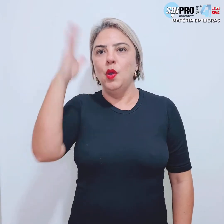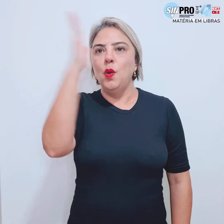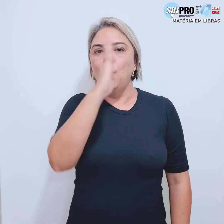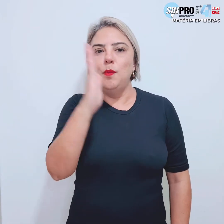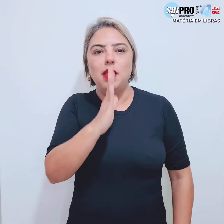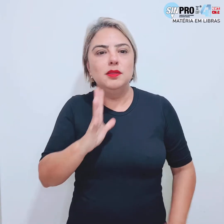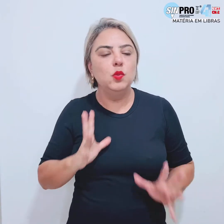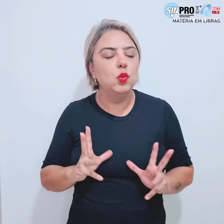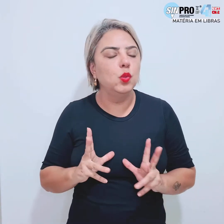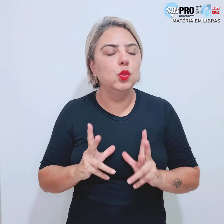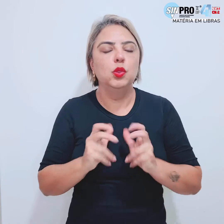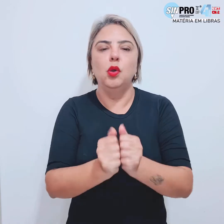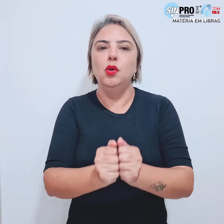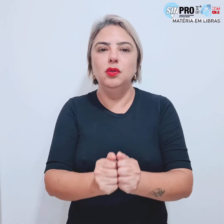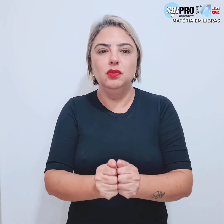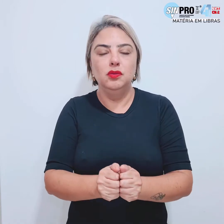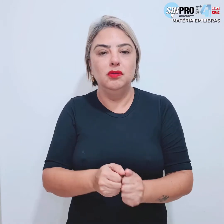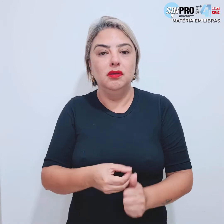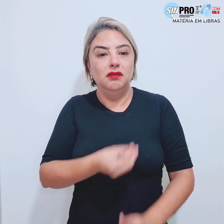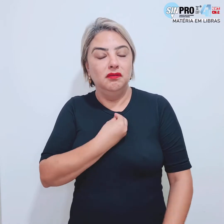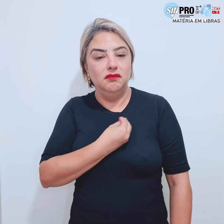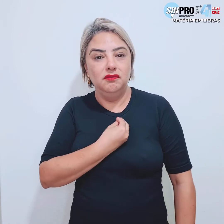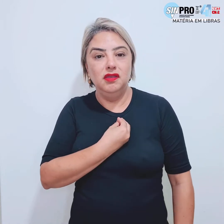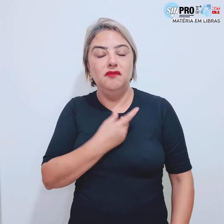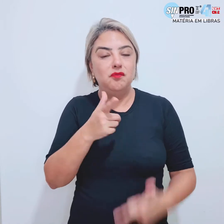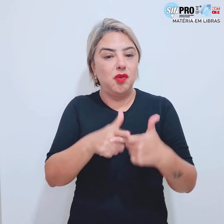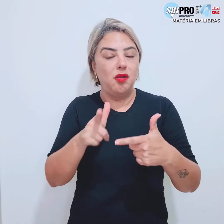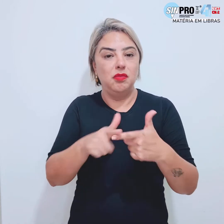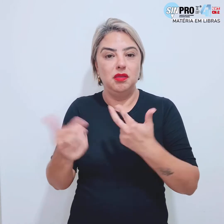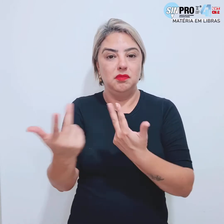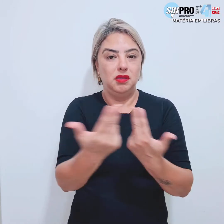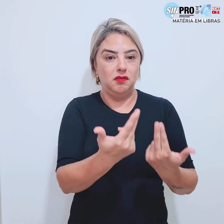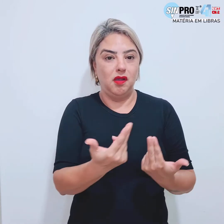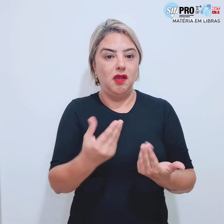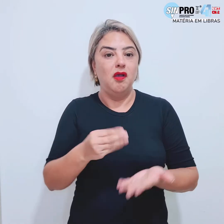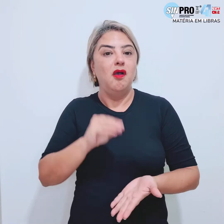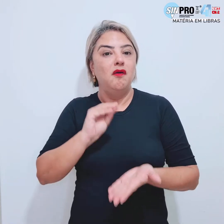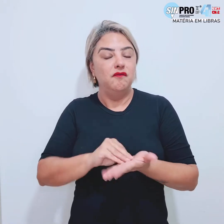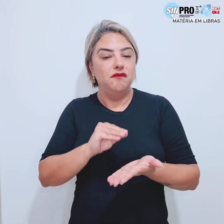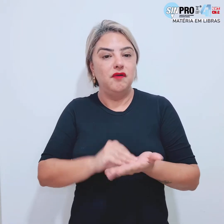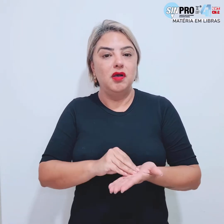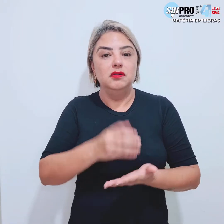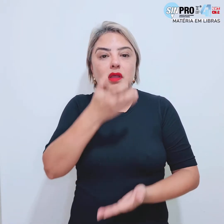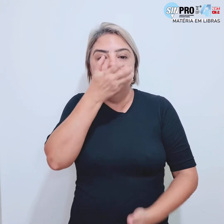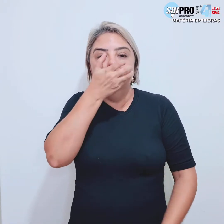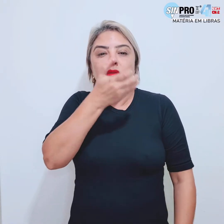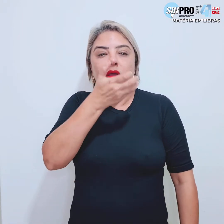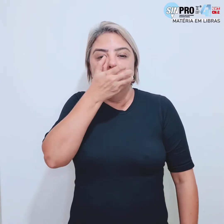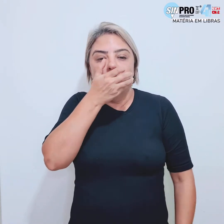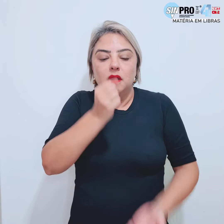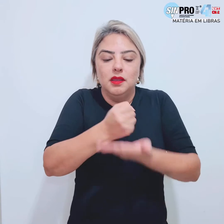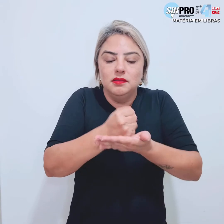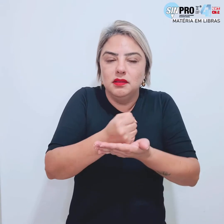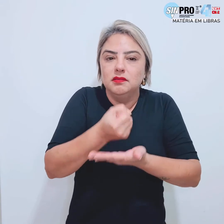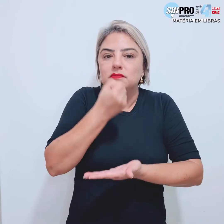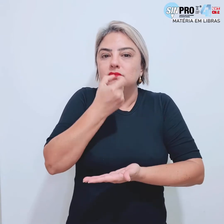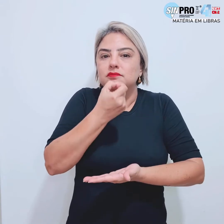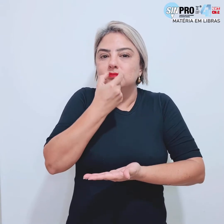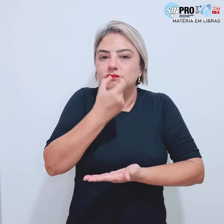O Brasil inteiro vive essa situação. Além da falta de oxigênio, remédios para